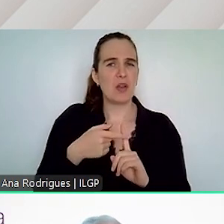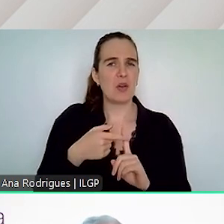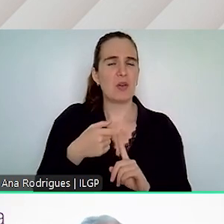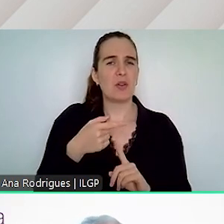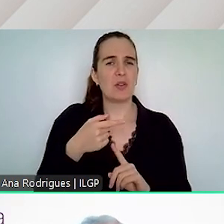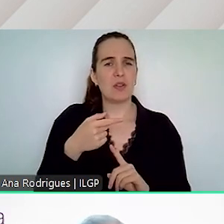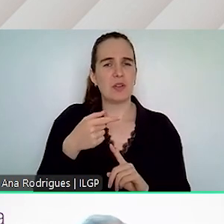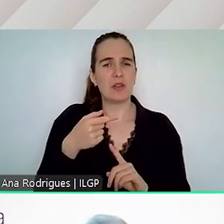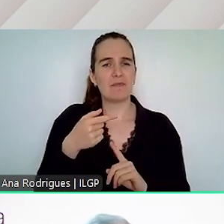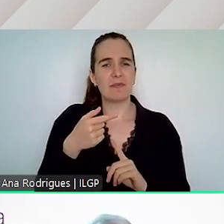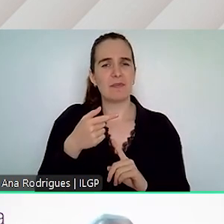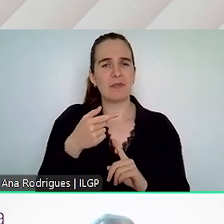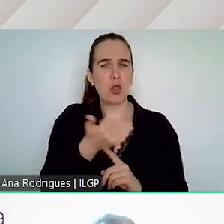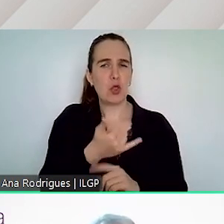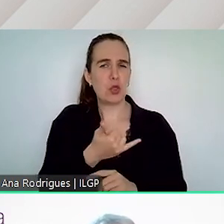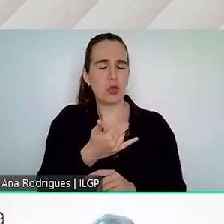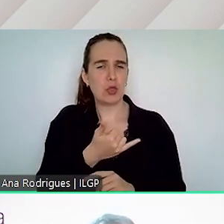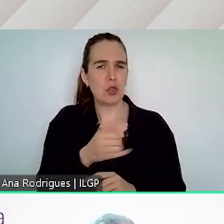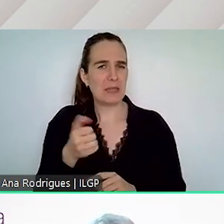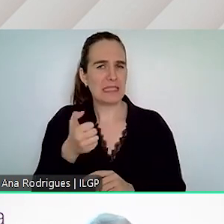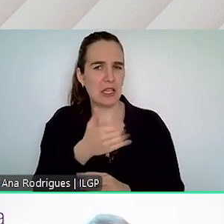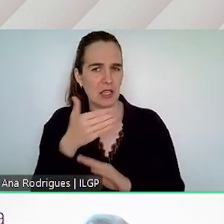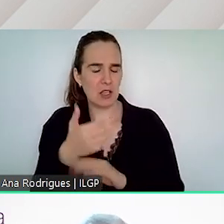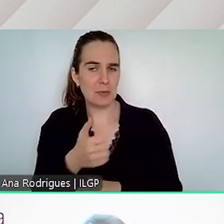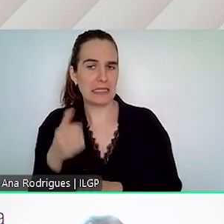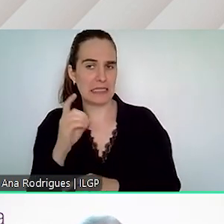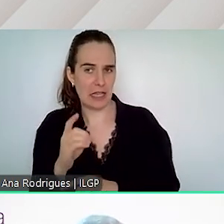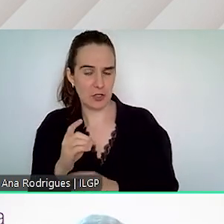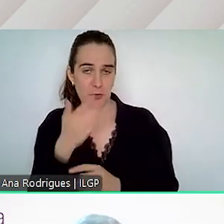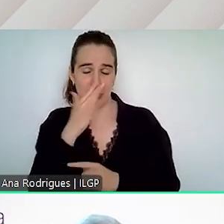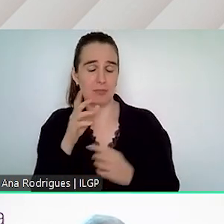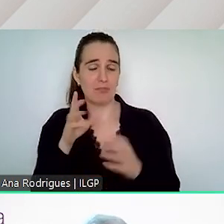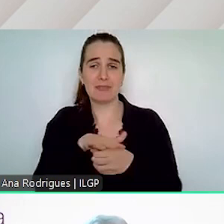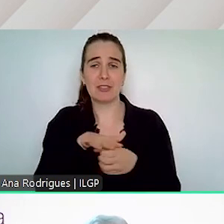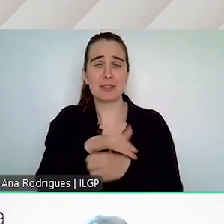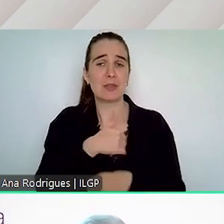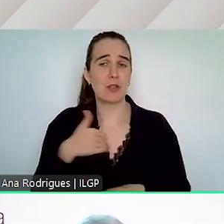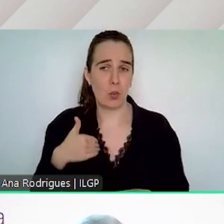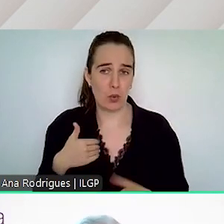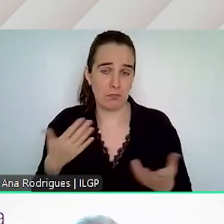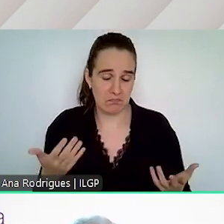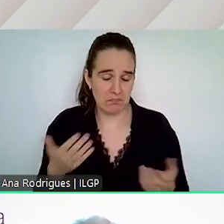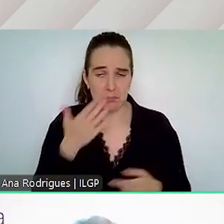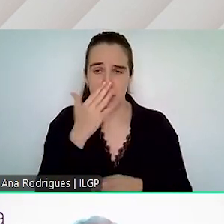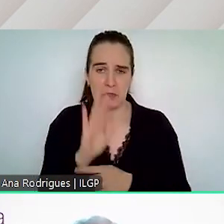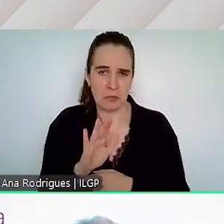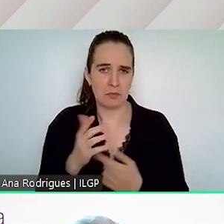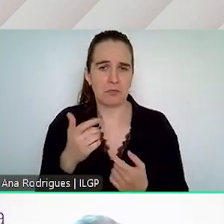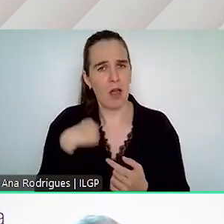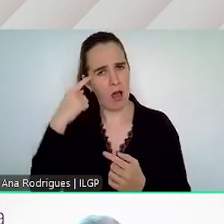saúde, se repararem, no caso da saúde, e felizmente temos aqui connosco na rede colegas